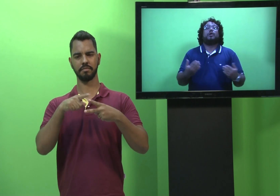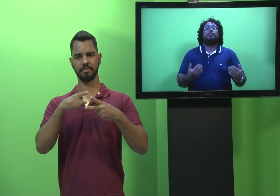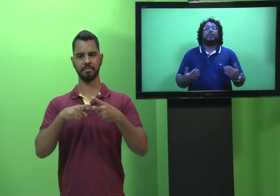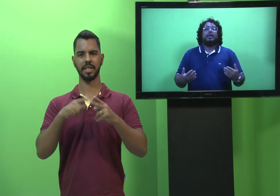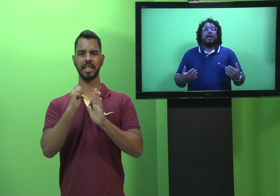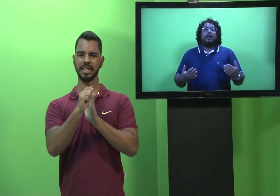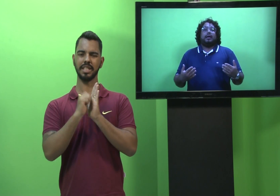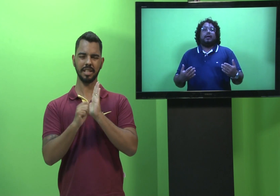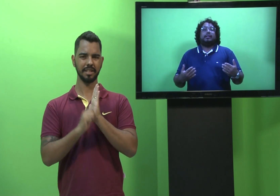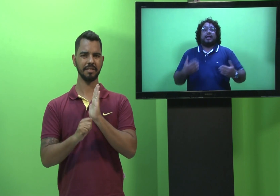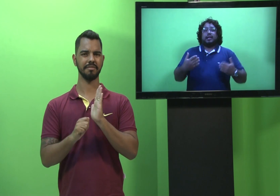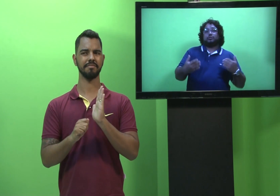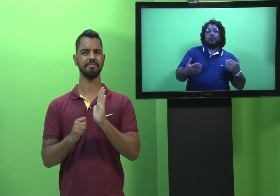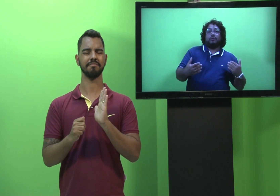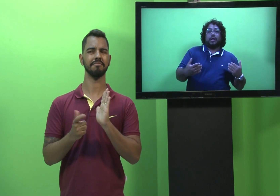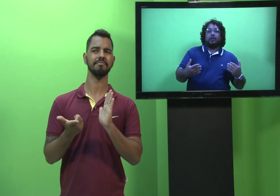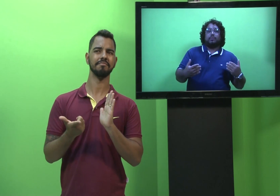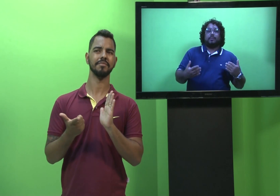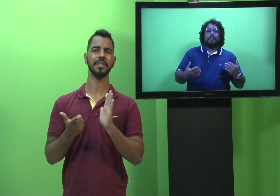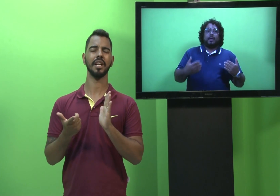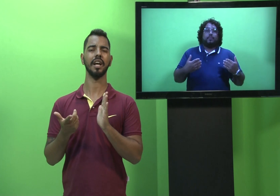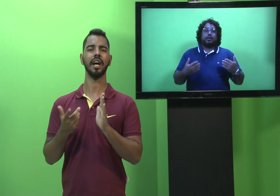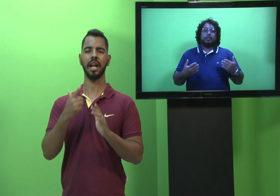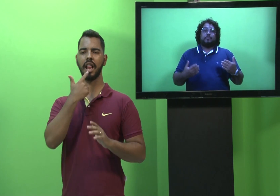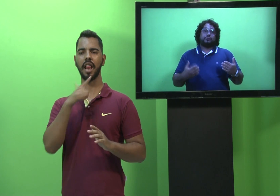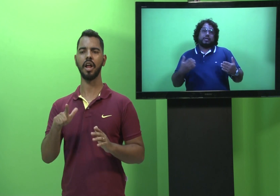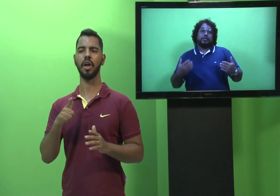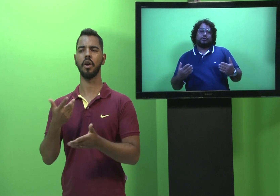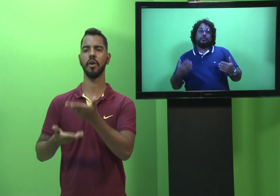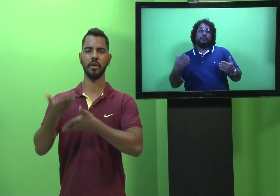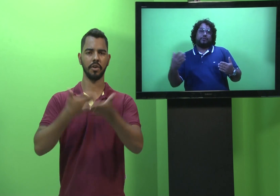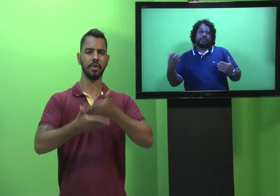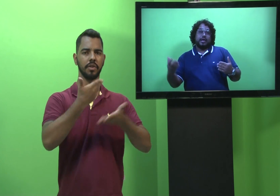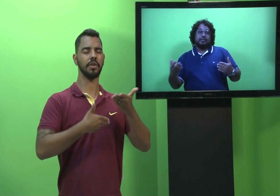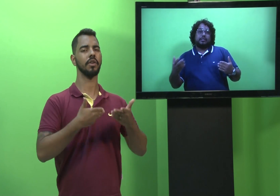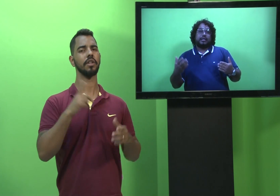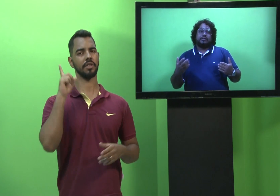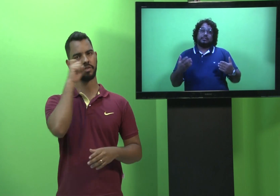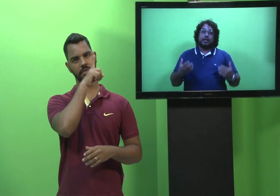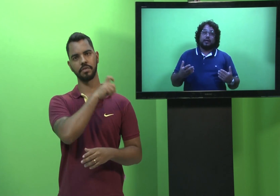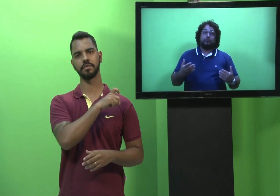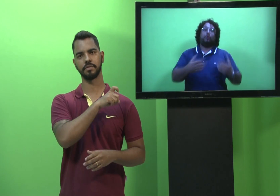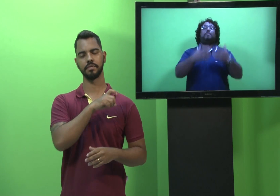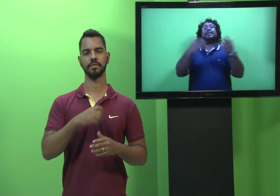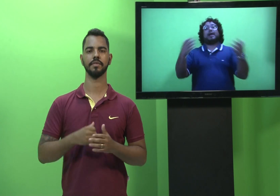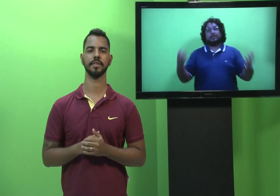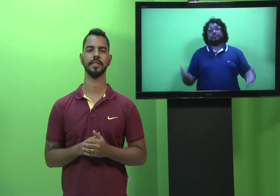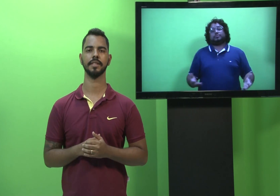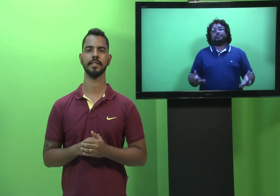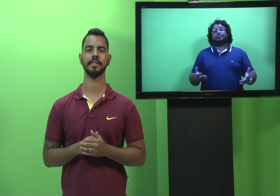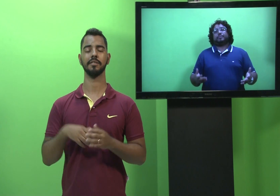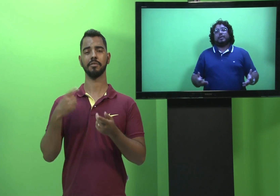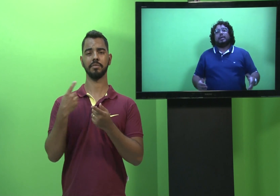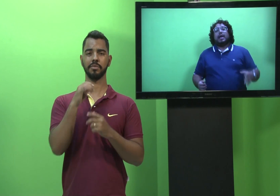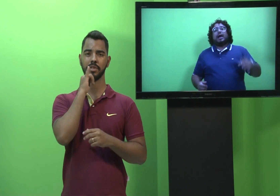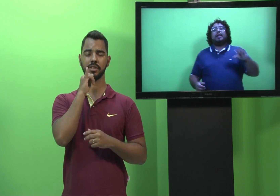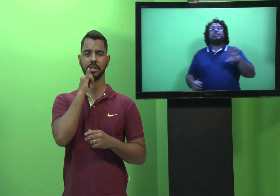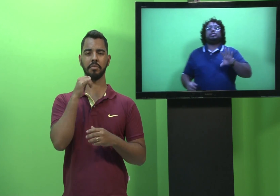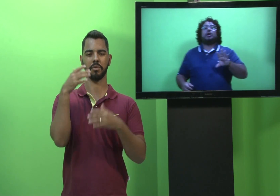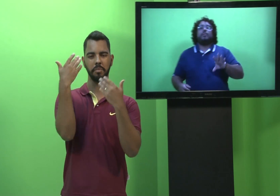difusão internacional da língua. Por exemplo, os testes de proficiência têm de ser duplicados. Além de